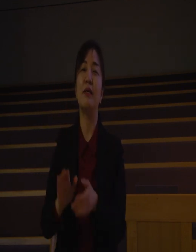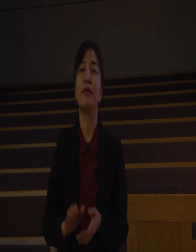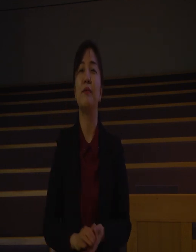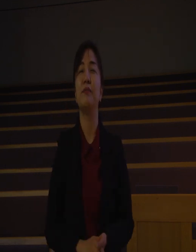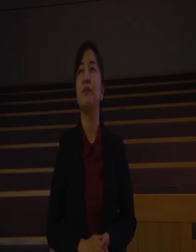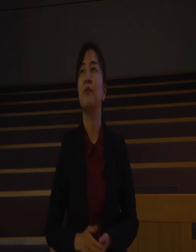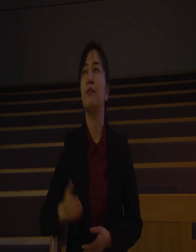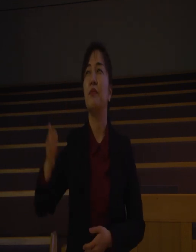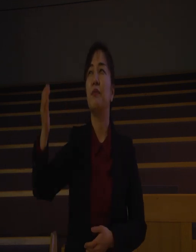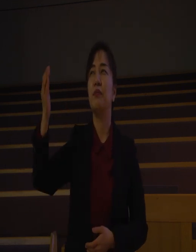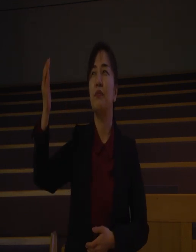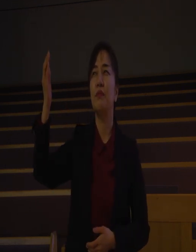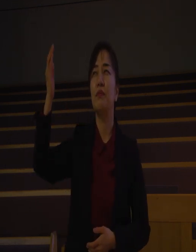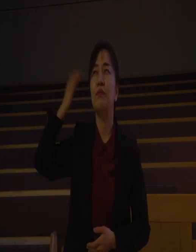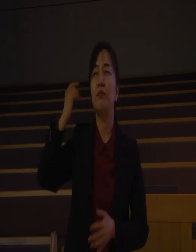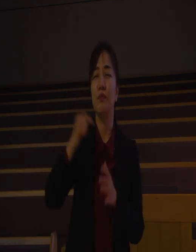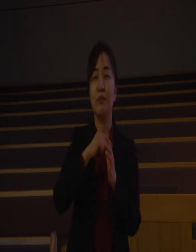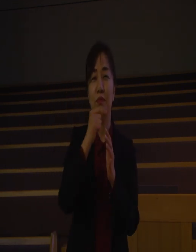맞이하네. 지난